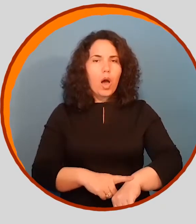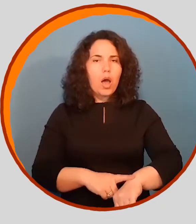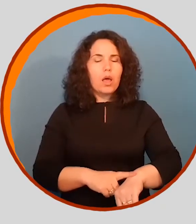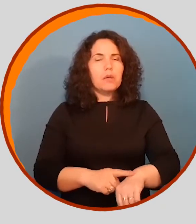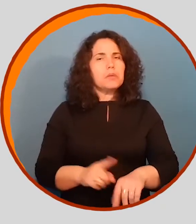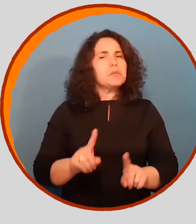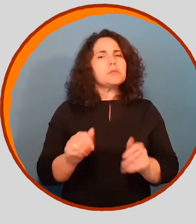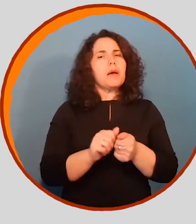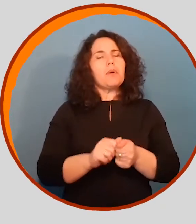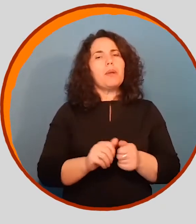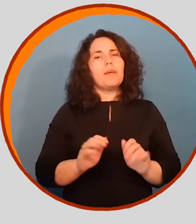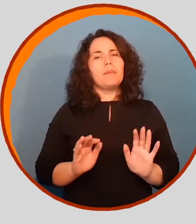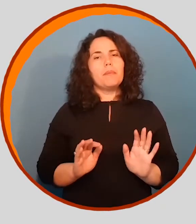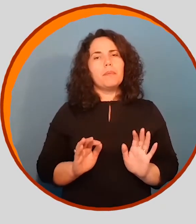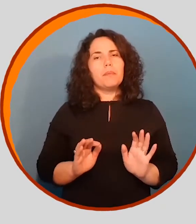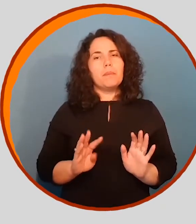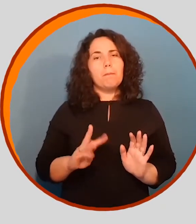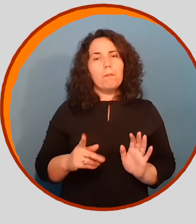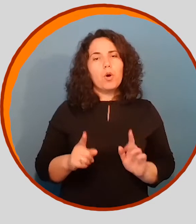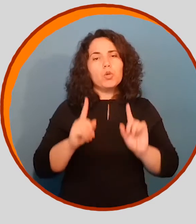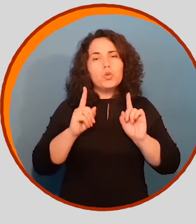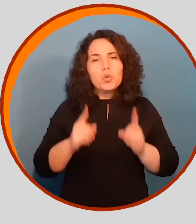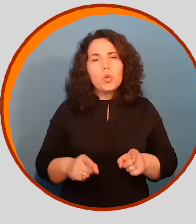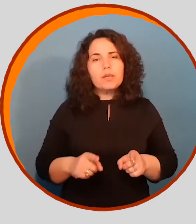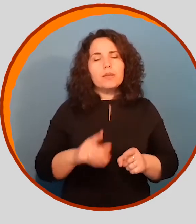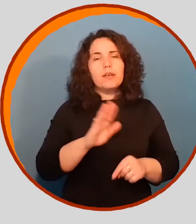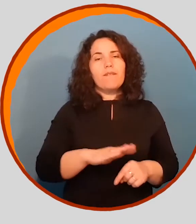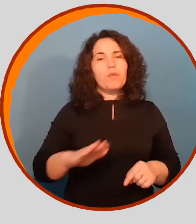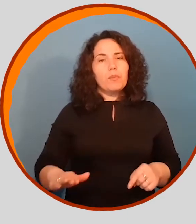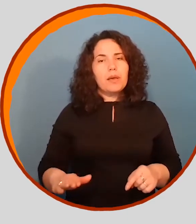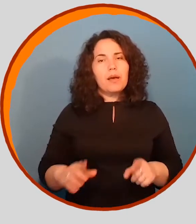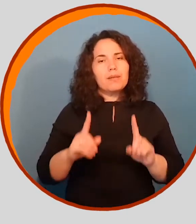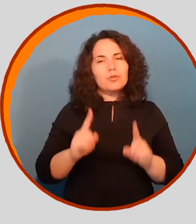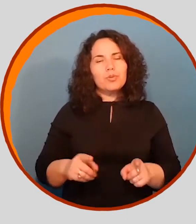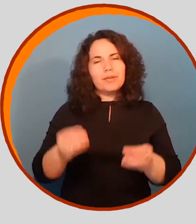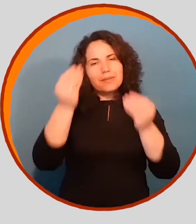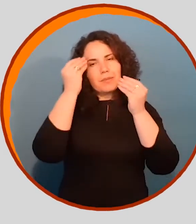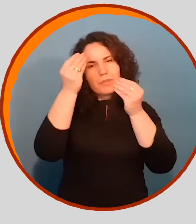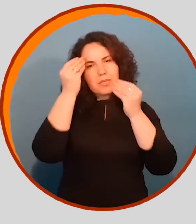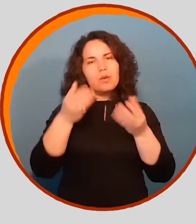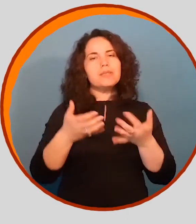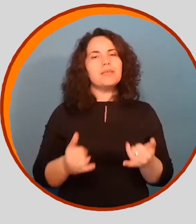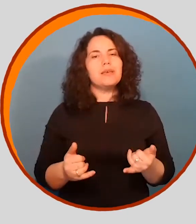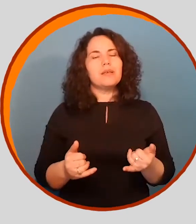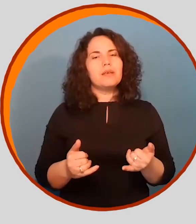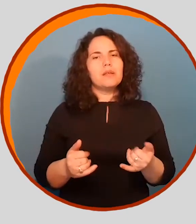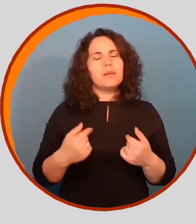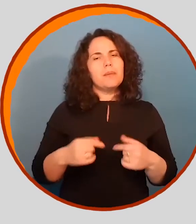në podcastet e tjera, është shumë e rëndësishme që fëmija të mësojë se si të mësojë, fëmija të ta dojë